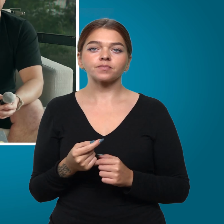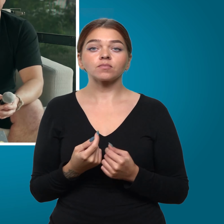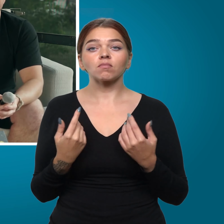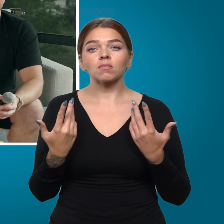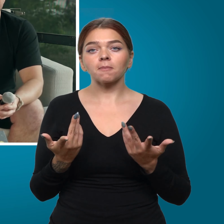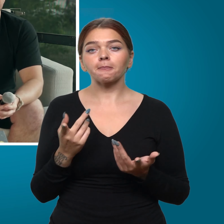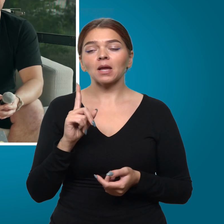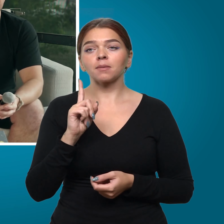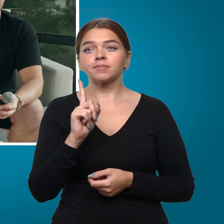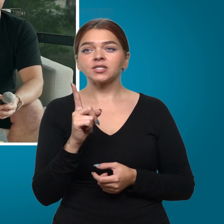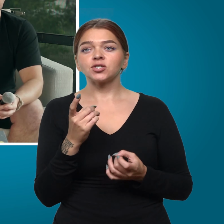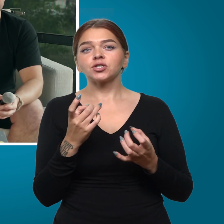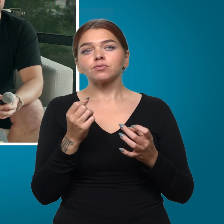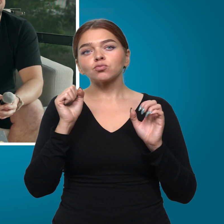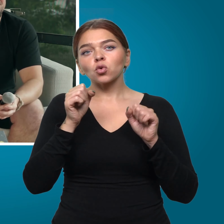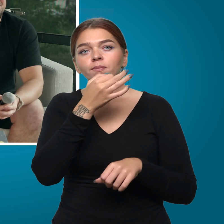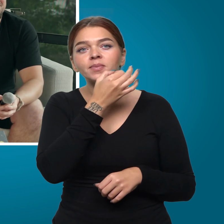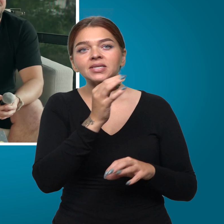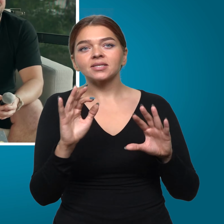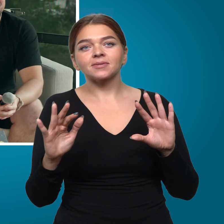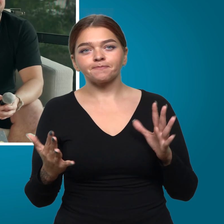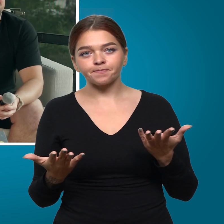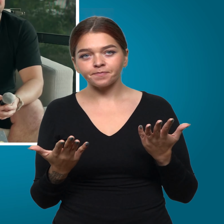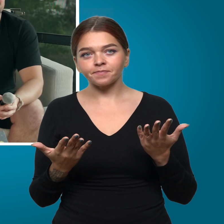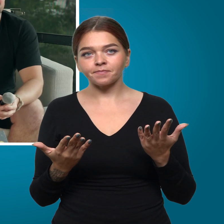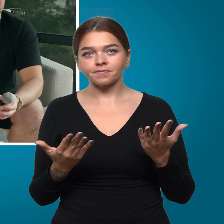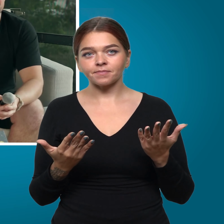bet dar galiu pasakyti tokį dalyką, kad